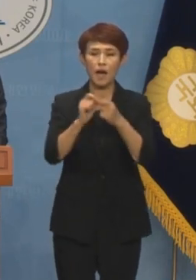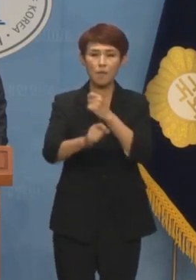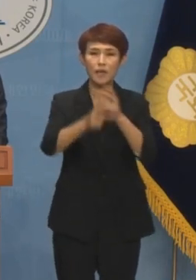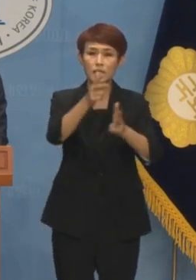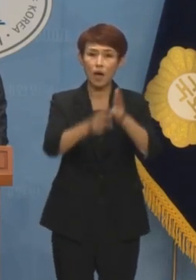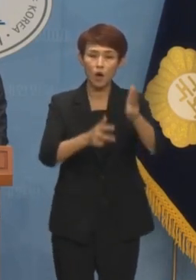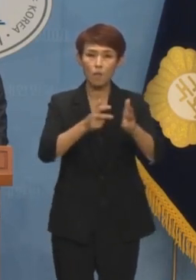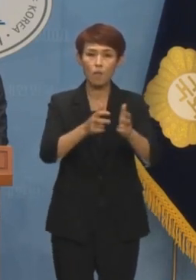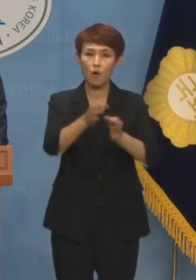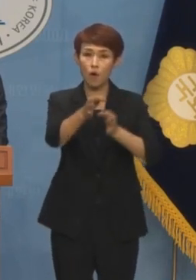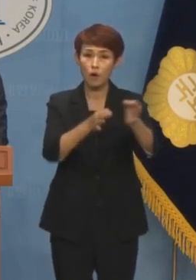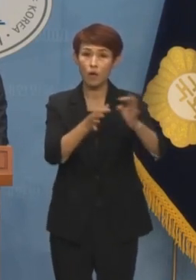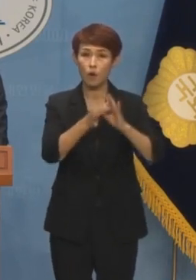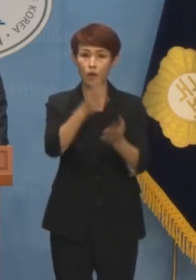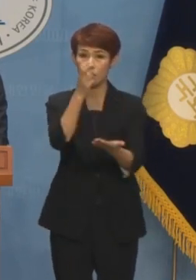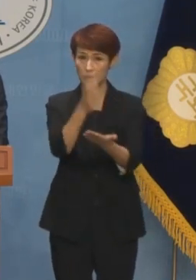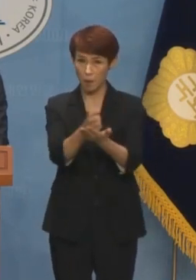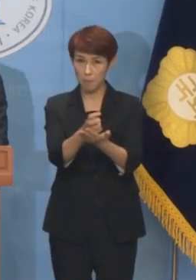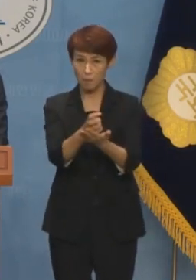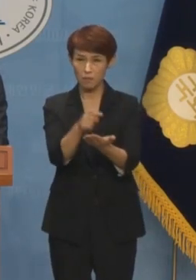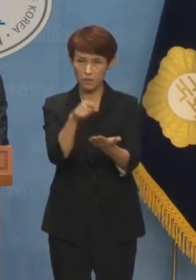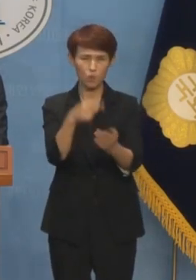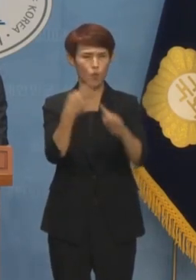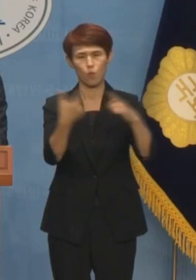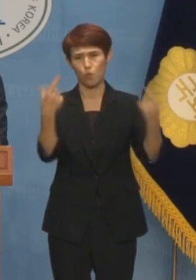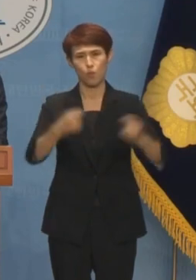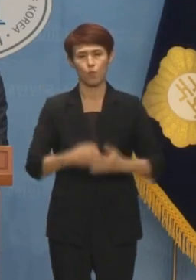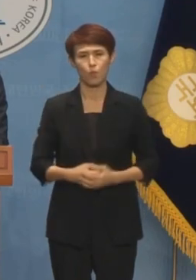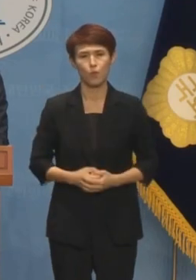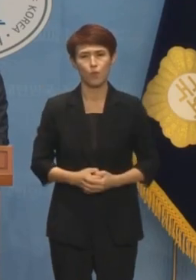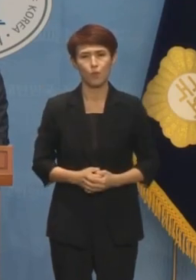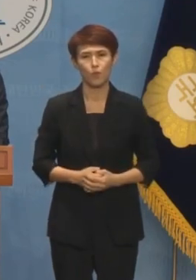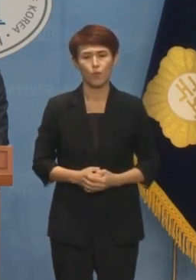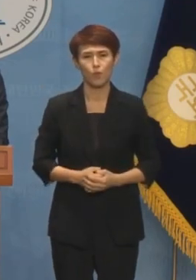거래의 공정화에 관한 법률 개정안도 마찬가지입니다.